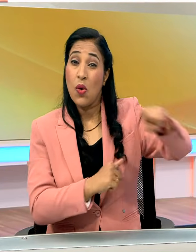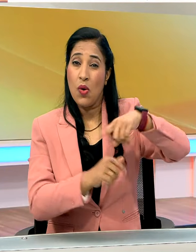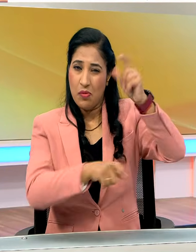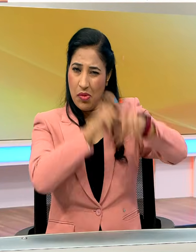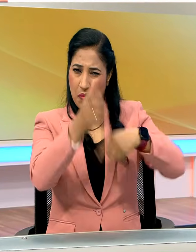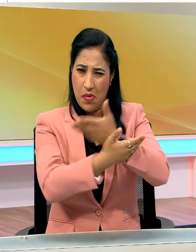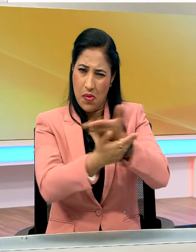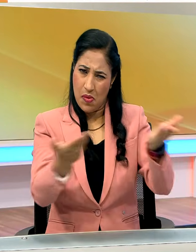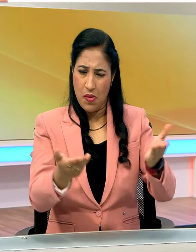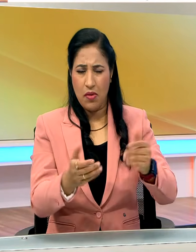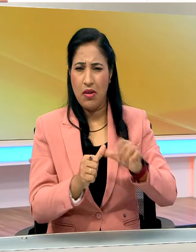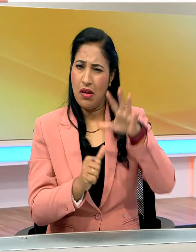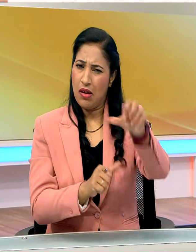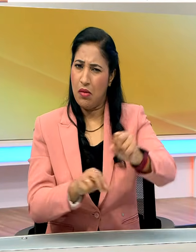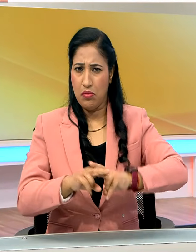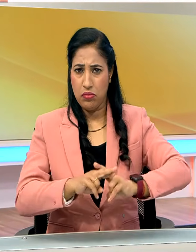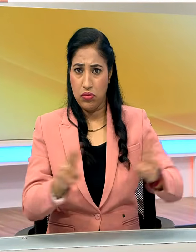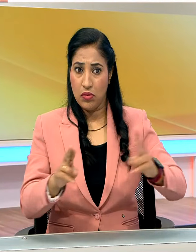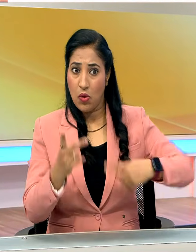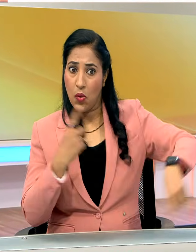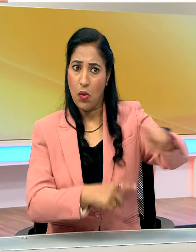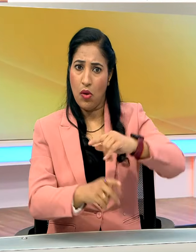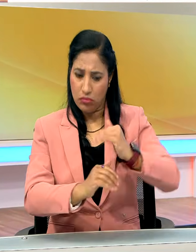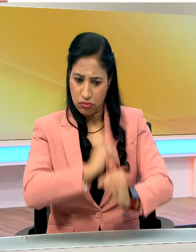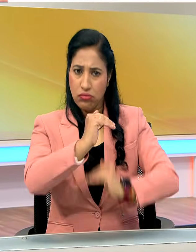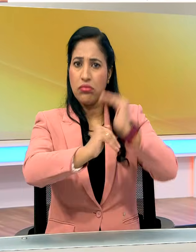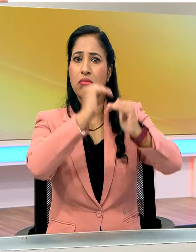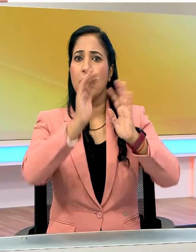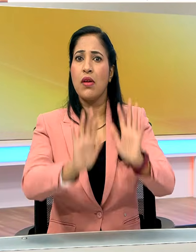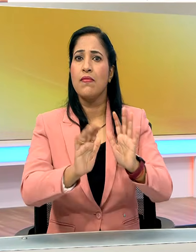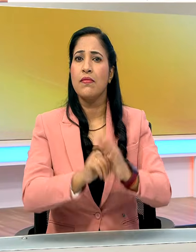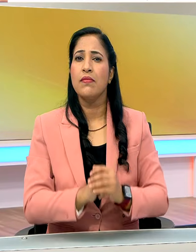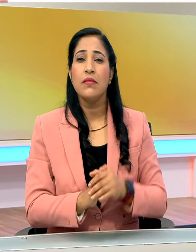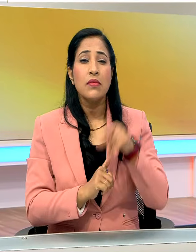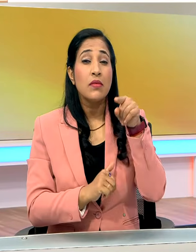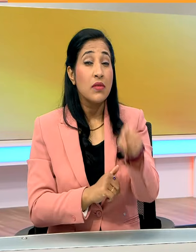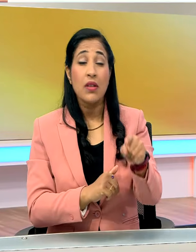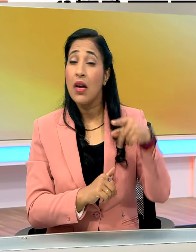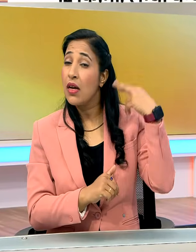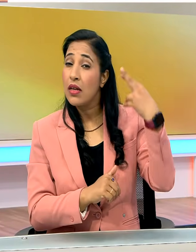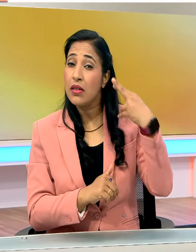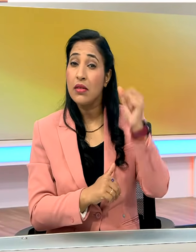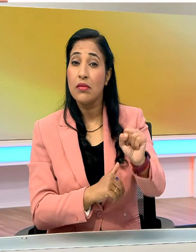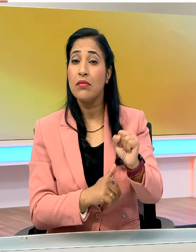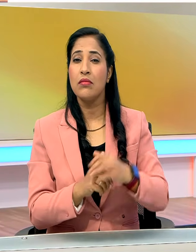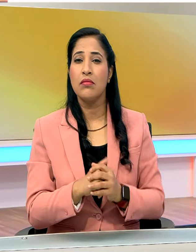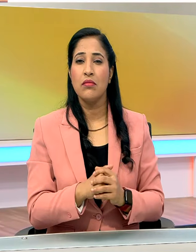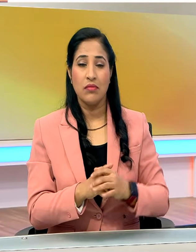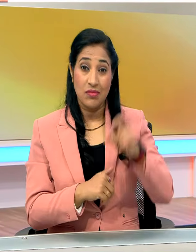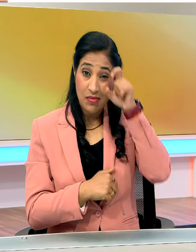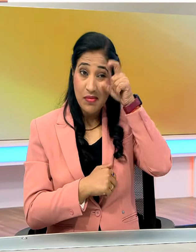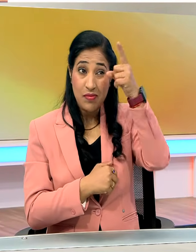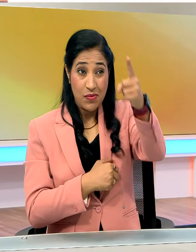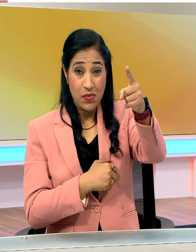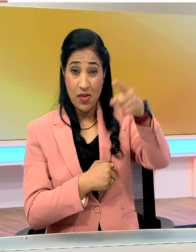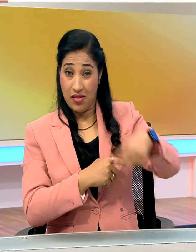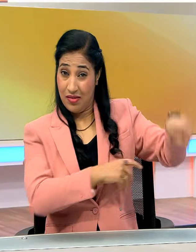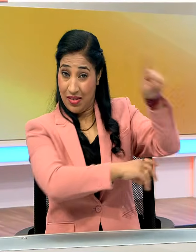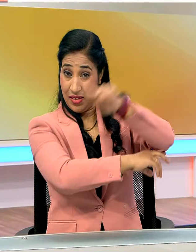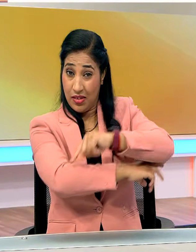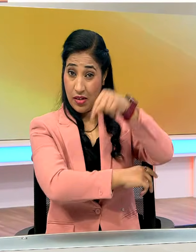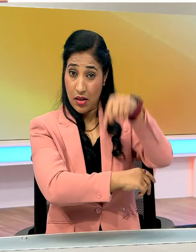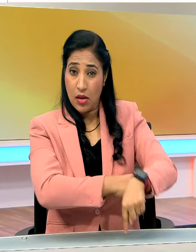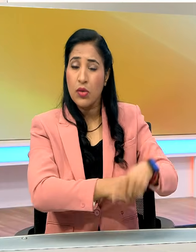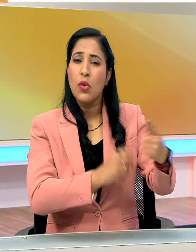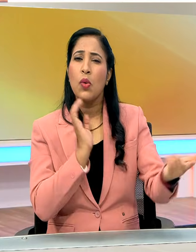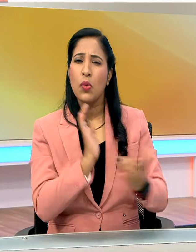है, सबकी समृद्धि है। इसलिए ही बाबा साहब